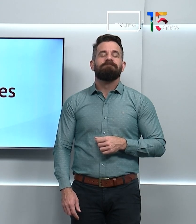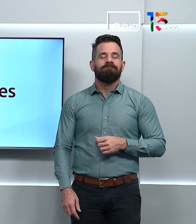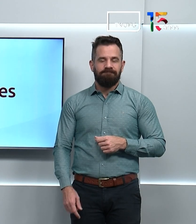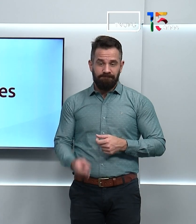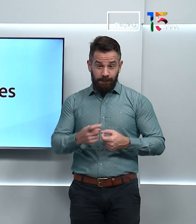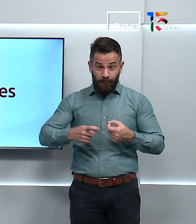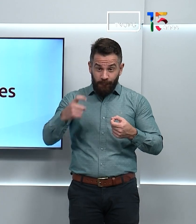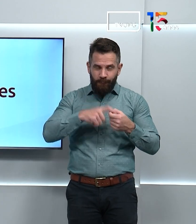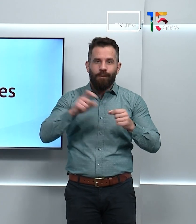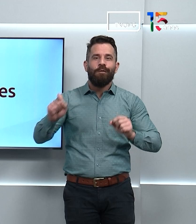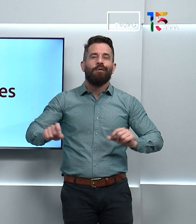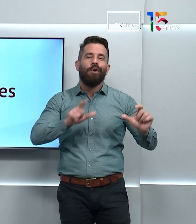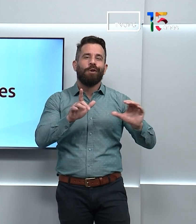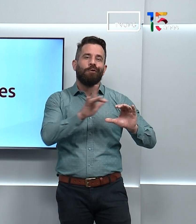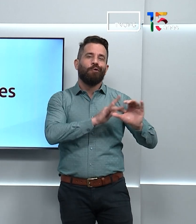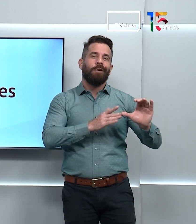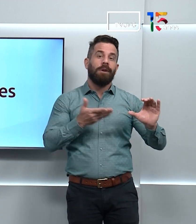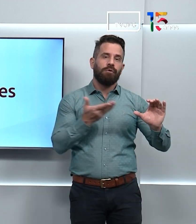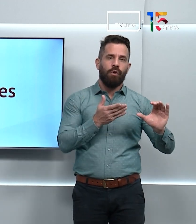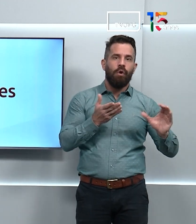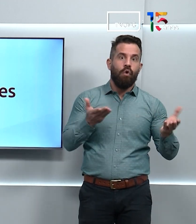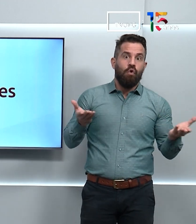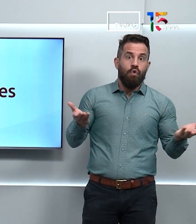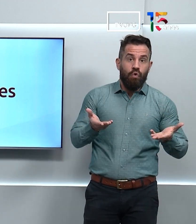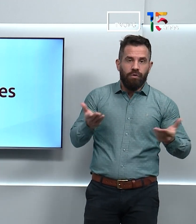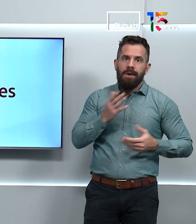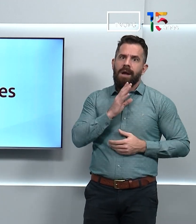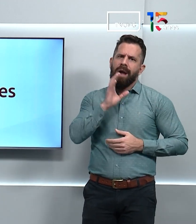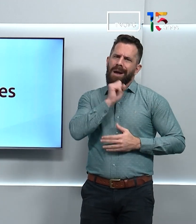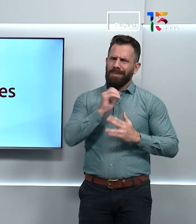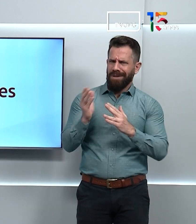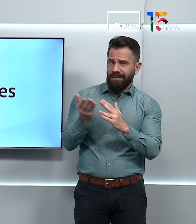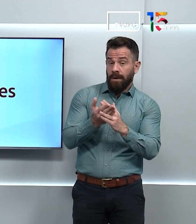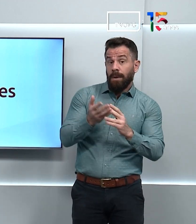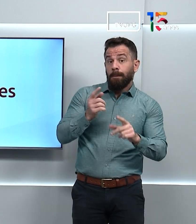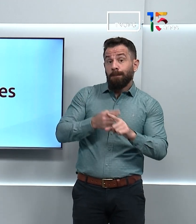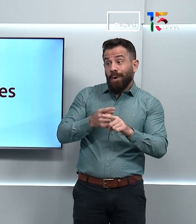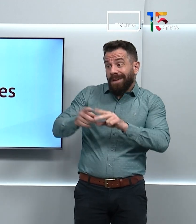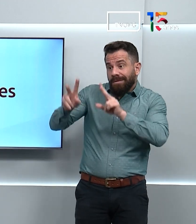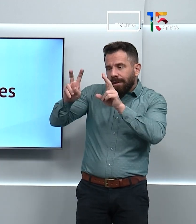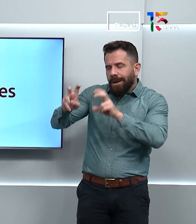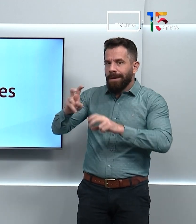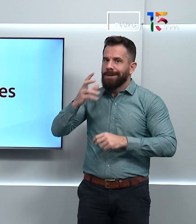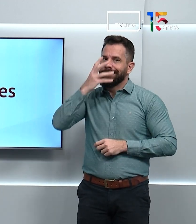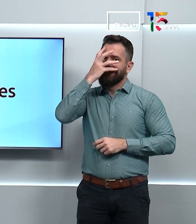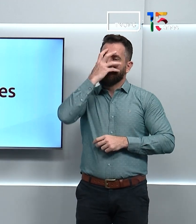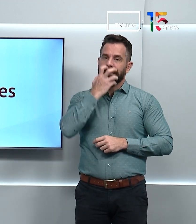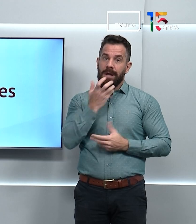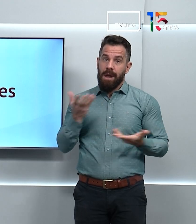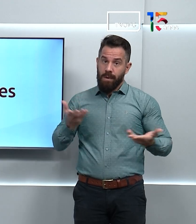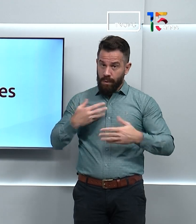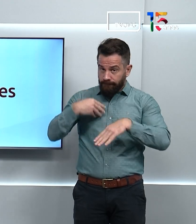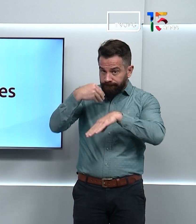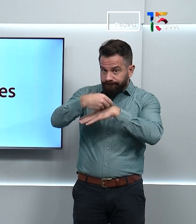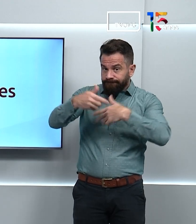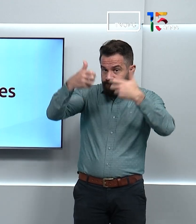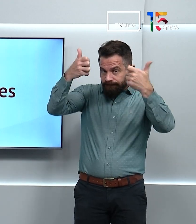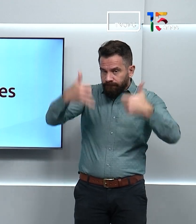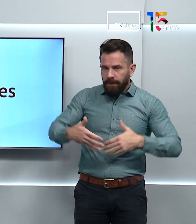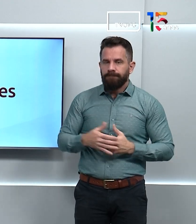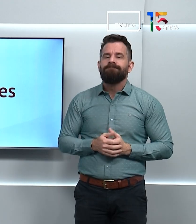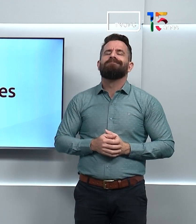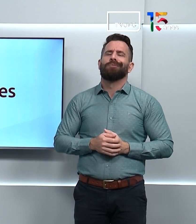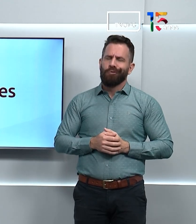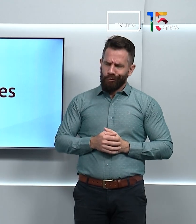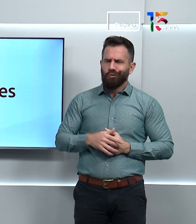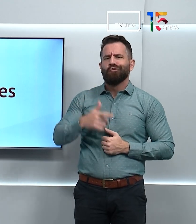Estamos de volta com Conexões de hoje, bem rapidinho no nosso intervalo, porque a gente tem assunto sério para falar agora. A gente, mais uma vez,